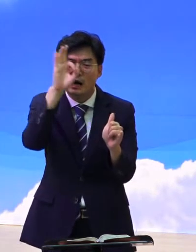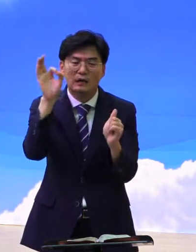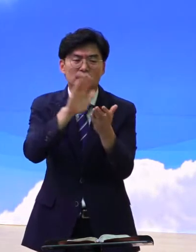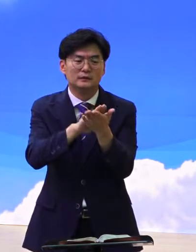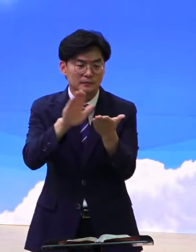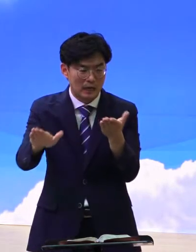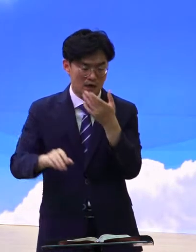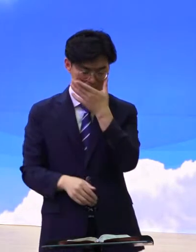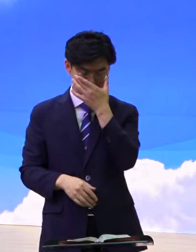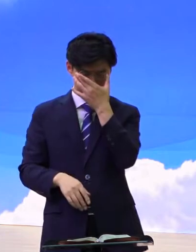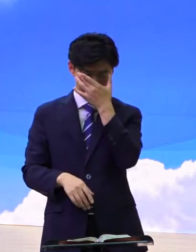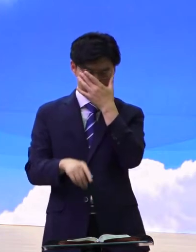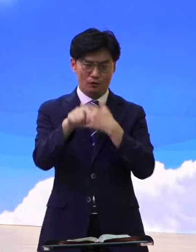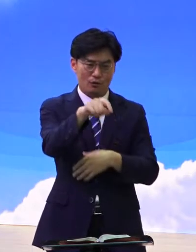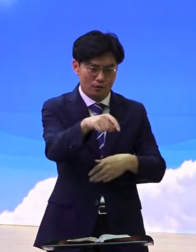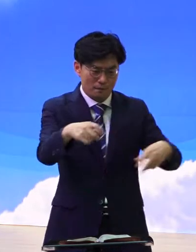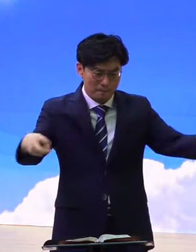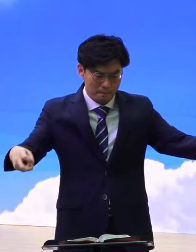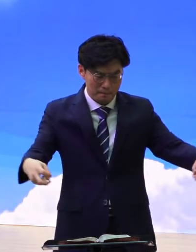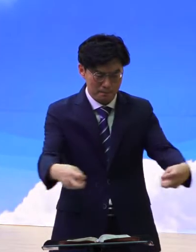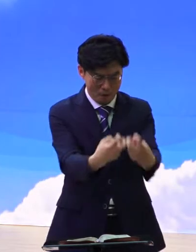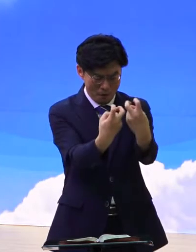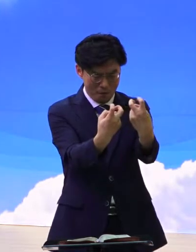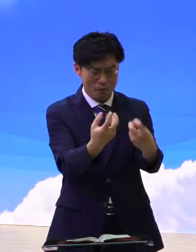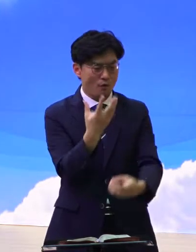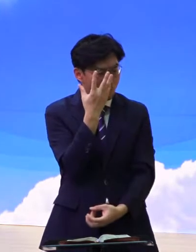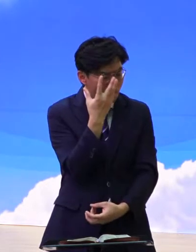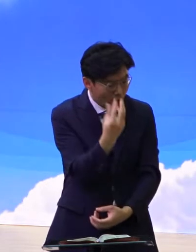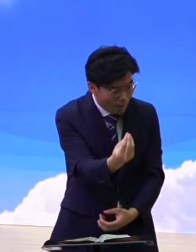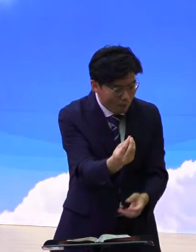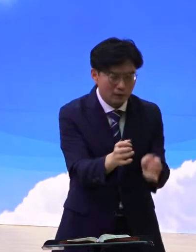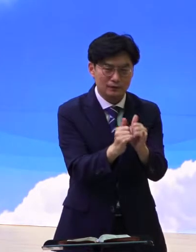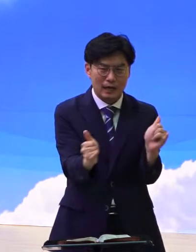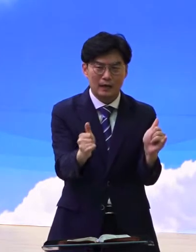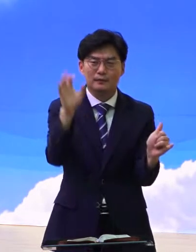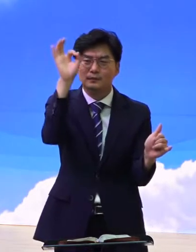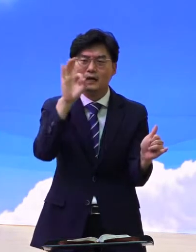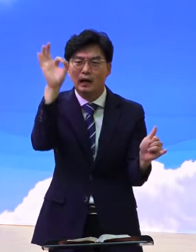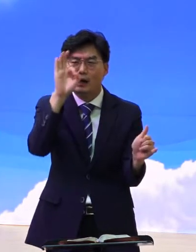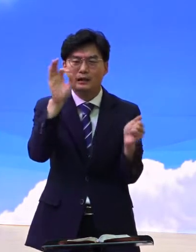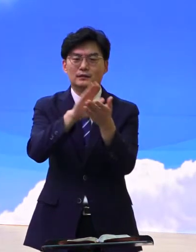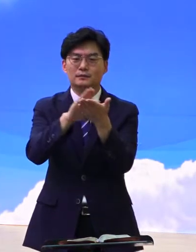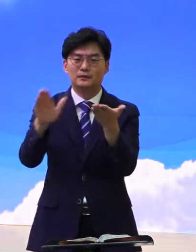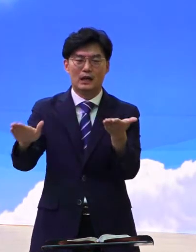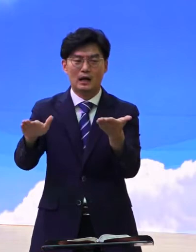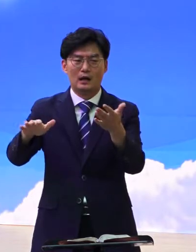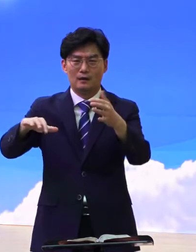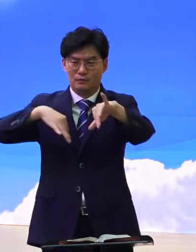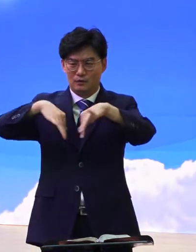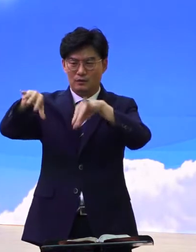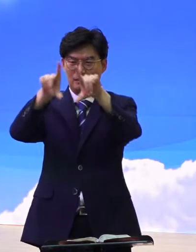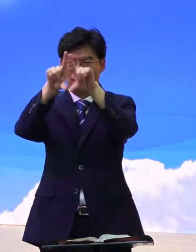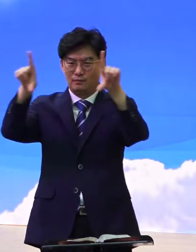어디에서 일어난 사고를 목격하신 분을 찾습니다. 후이 살해하겠습니다. 이런 내용의